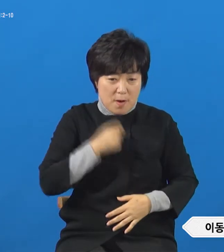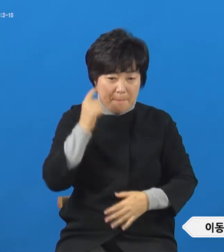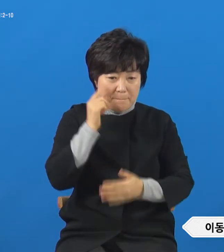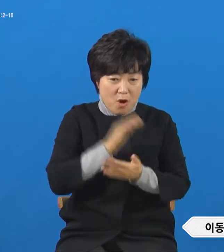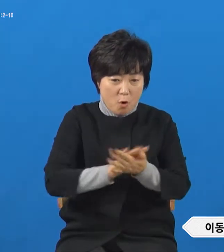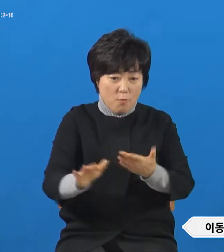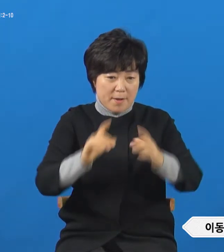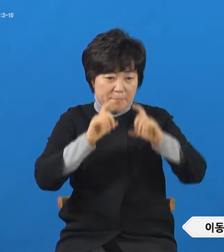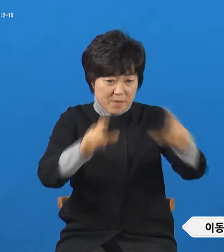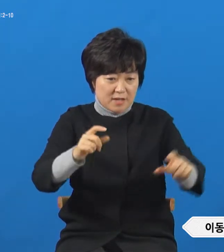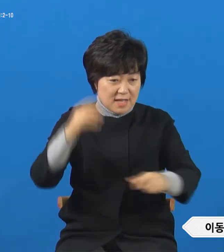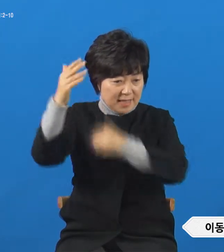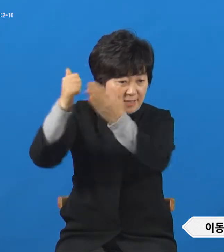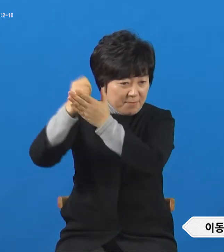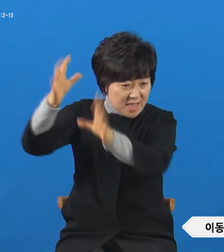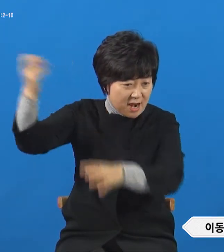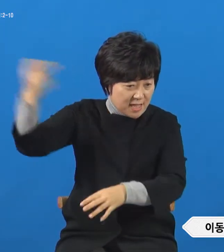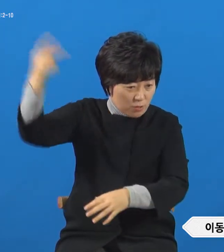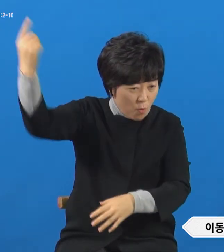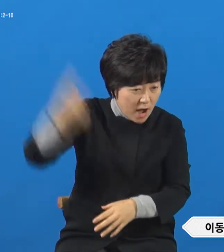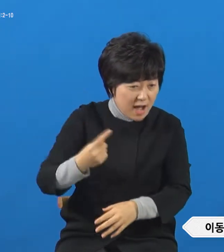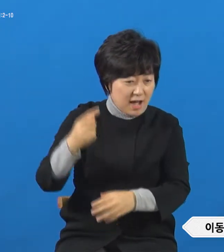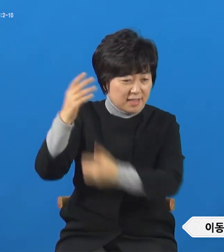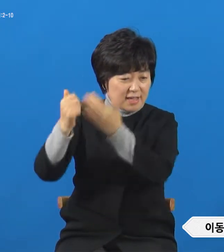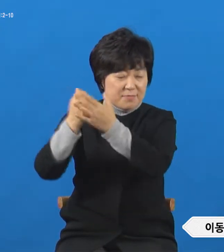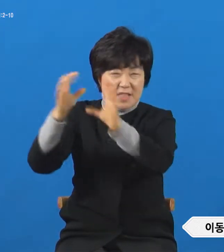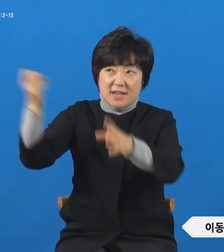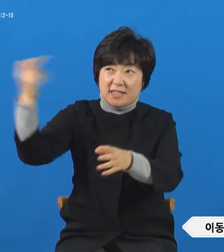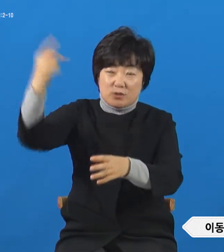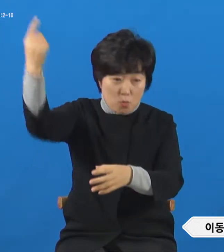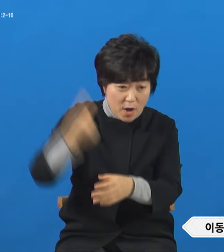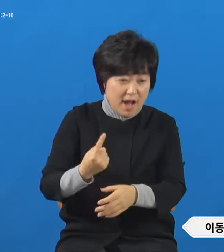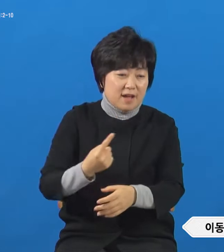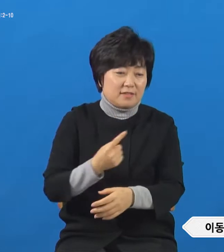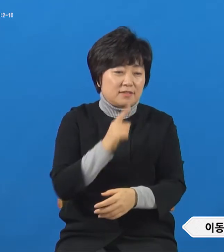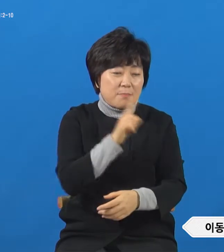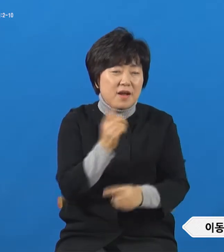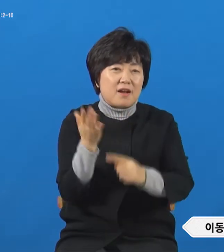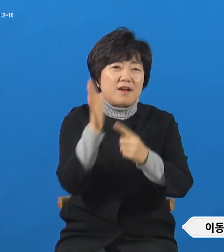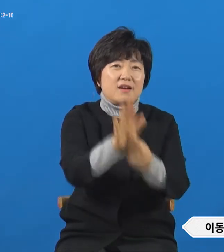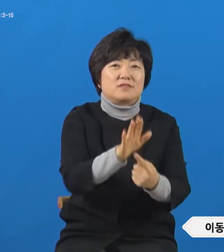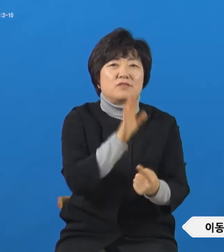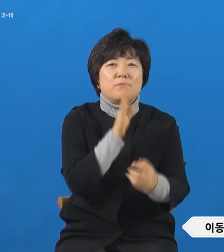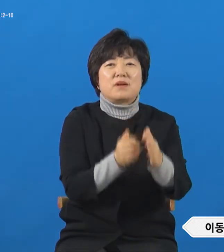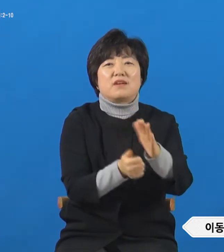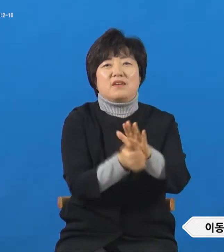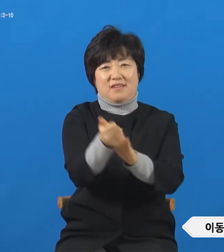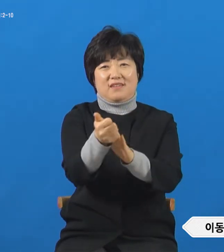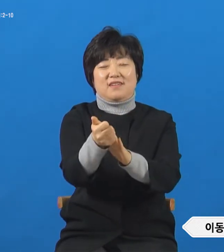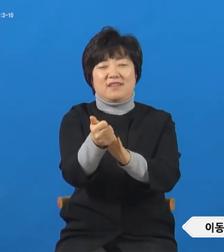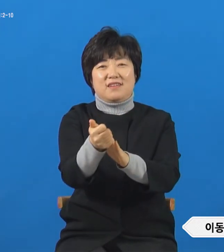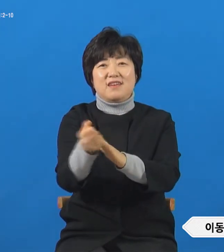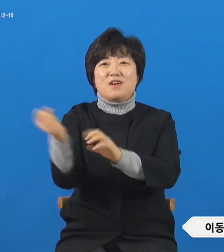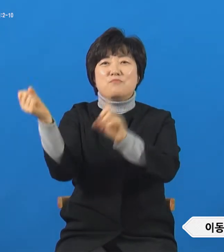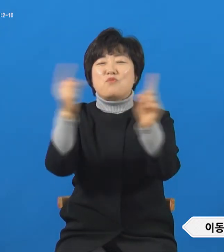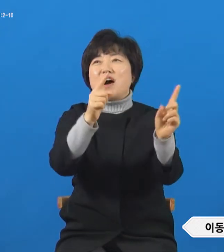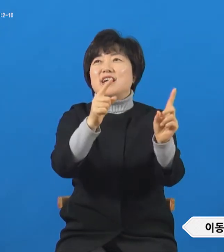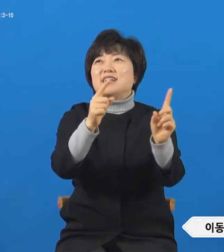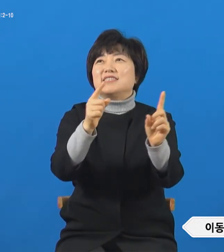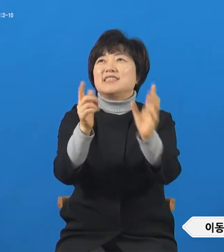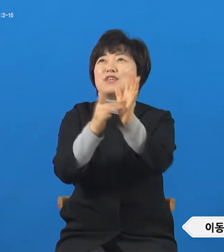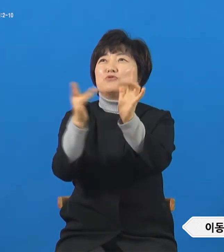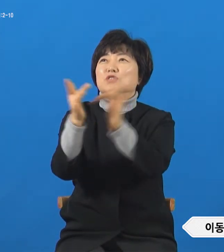나라가 오게 하신다는 것, 이것은 우리의 궁극적인 소망이에요. 그래서 복음은 부활하신 그리스도가 역사 속에